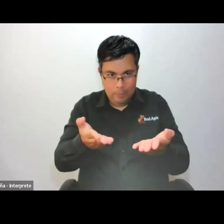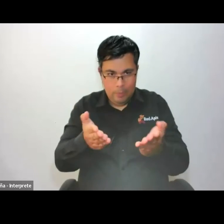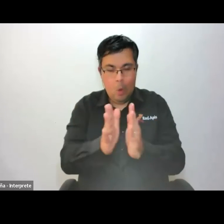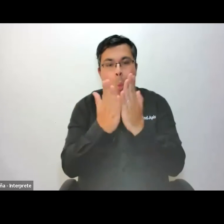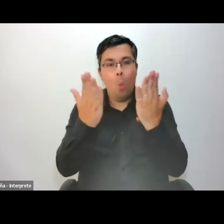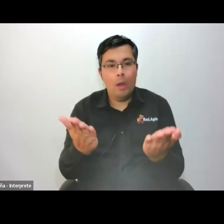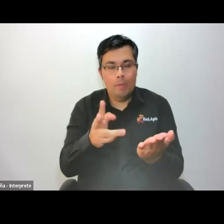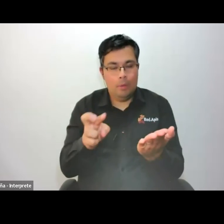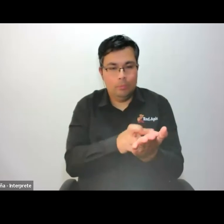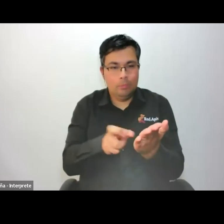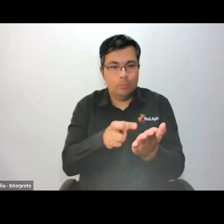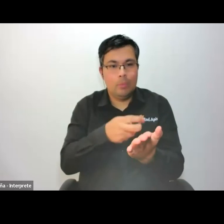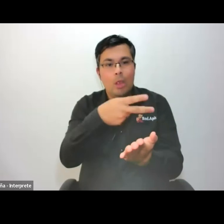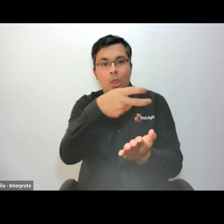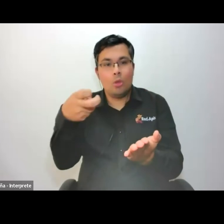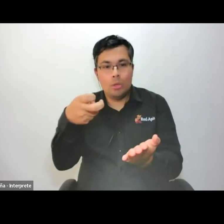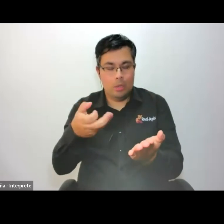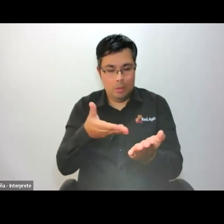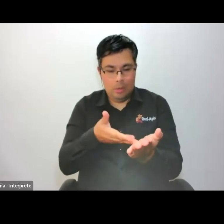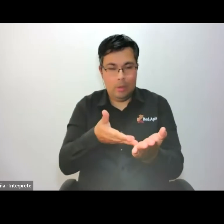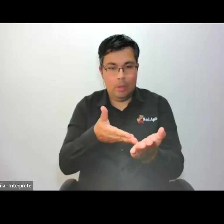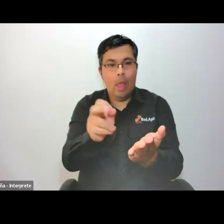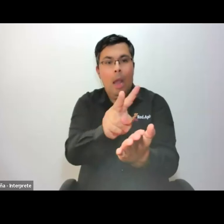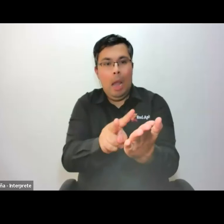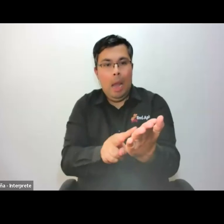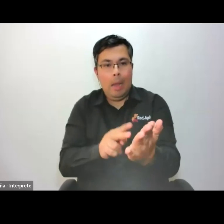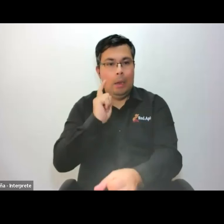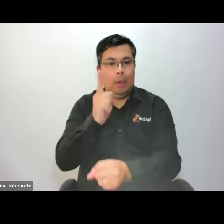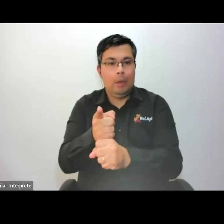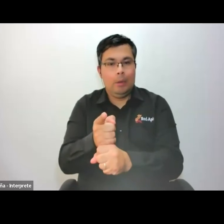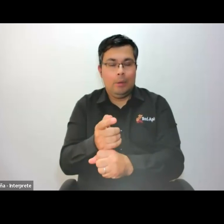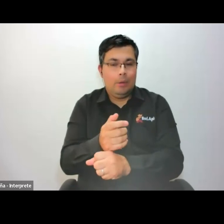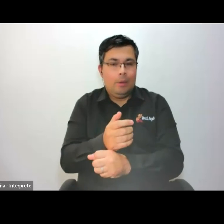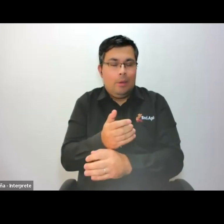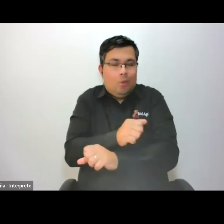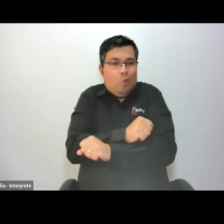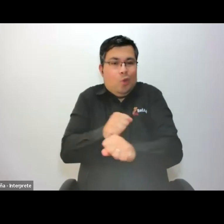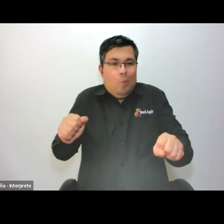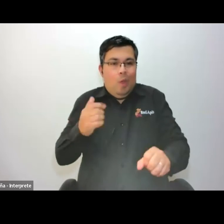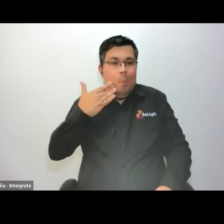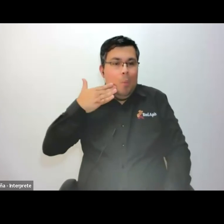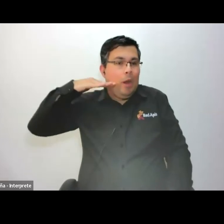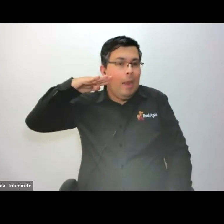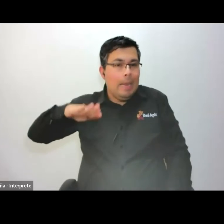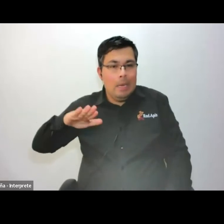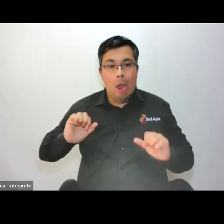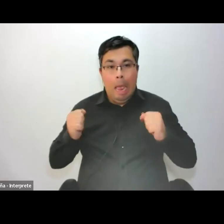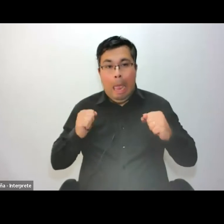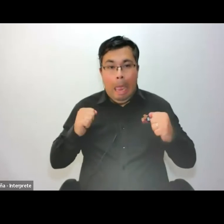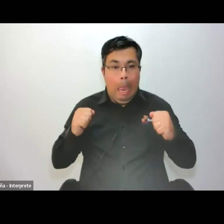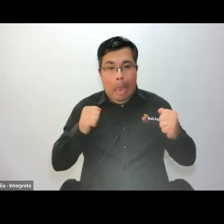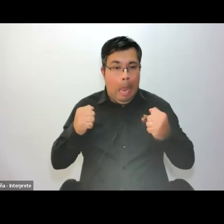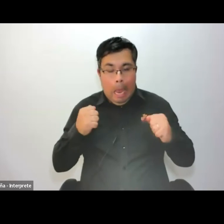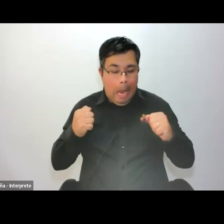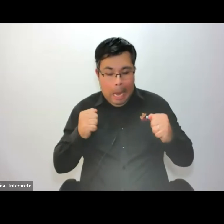Imposible, porque el nivel de cortisol que se le genera y de estrés es tan grande que por mucho que tenga altas capacidades no va a poder